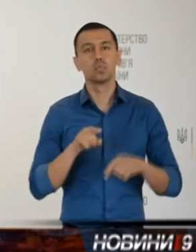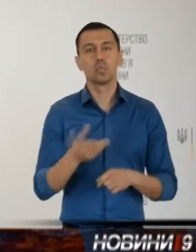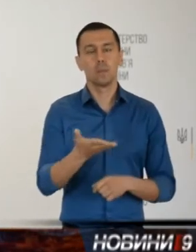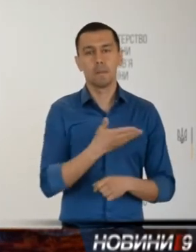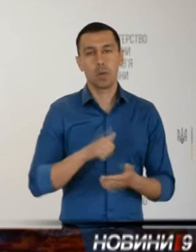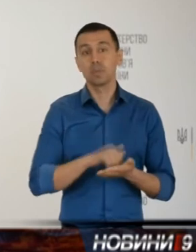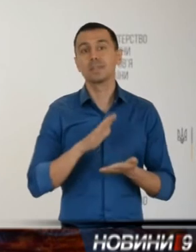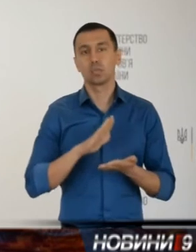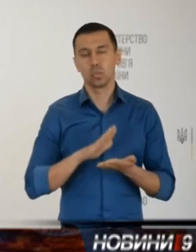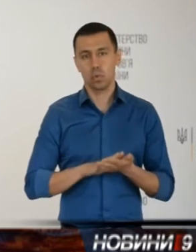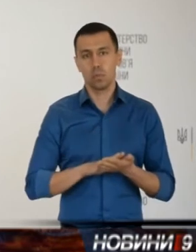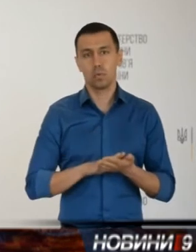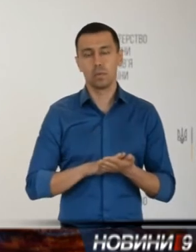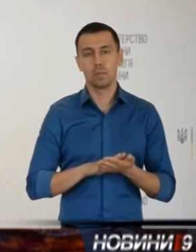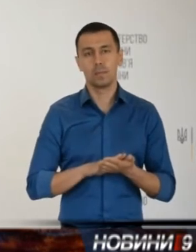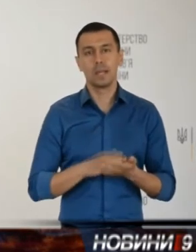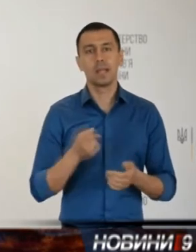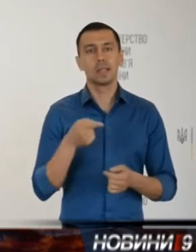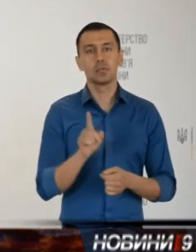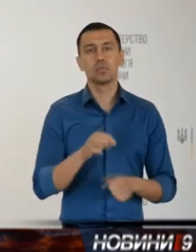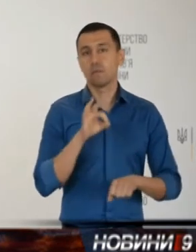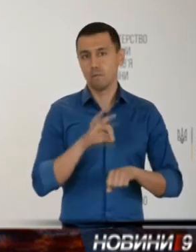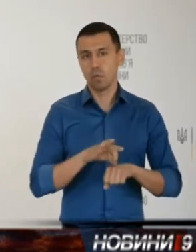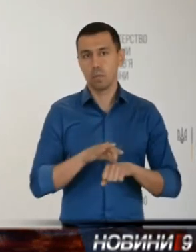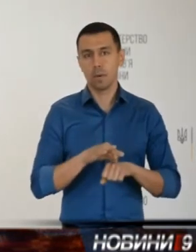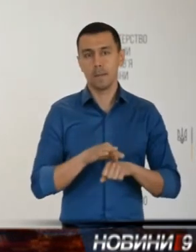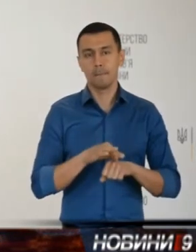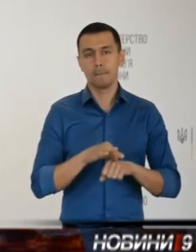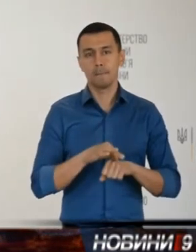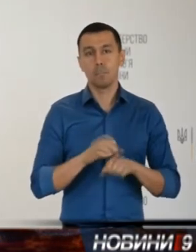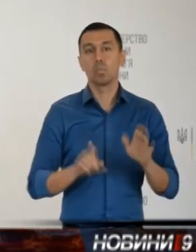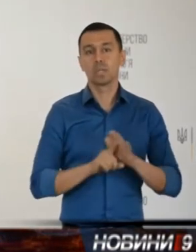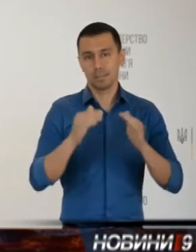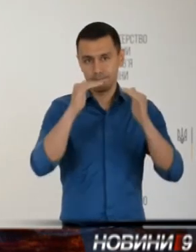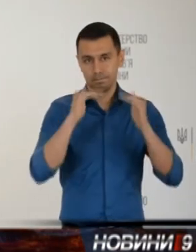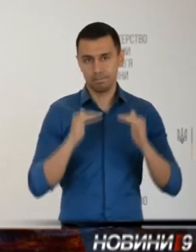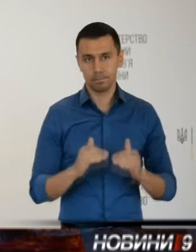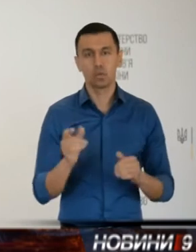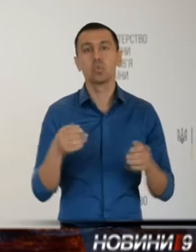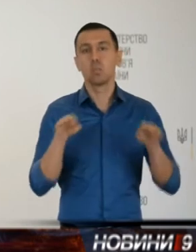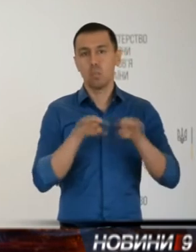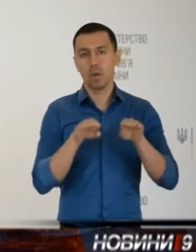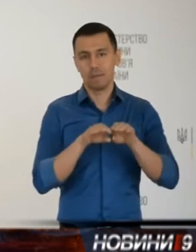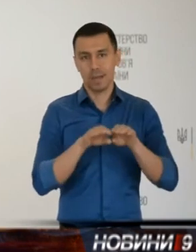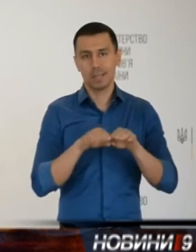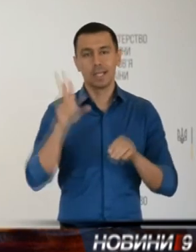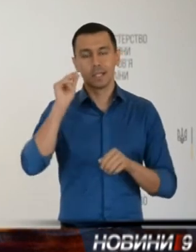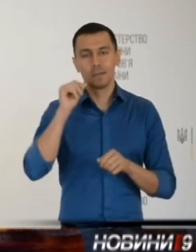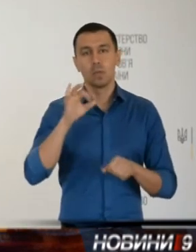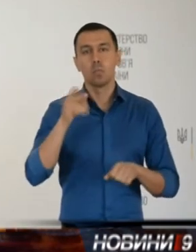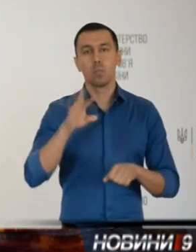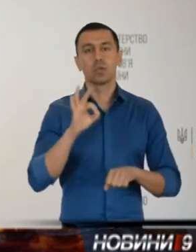ми констатуємо те, що хвороба пішла на спад. Якщо порівняти цифри